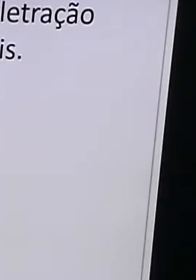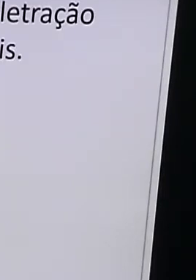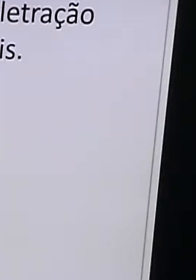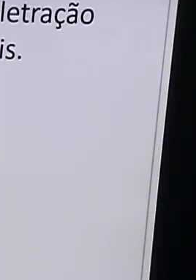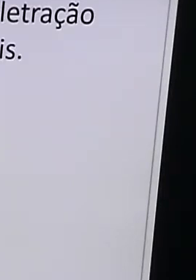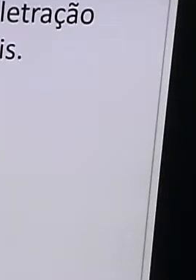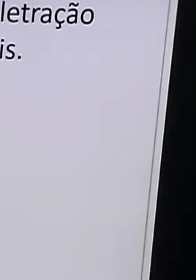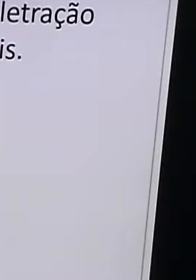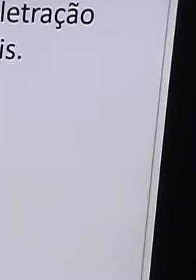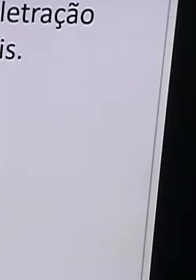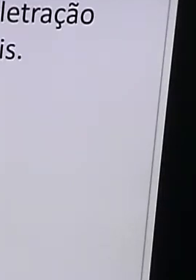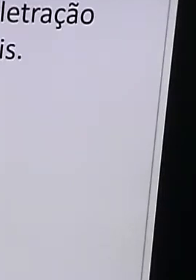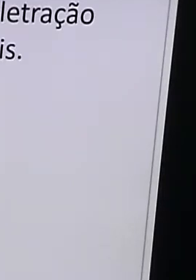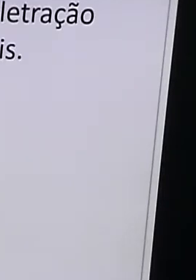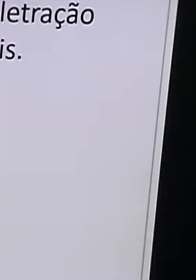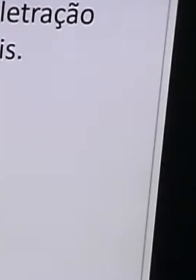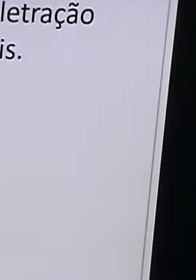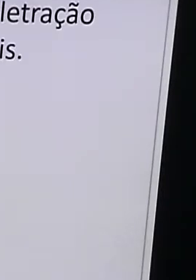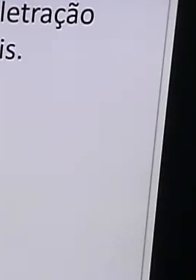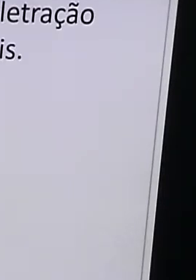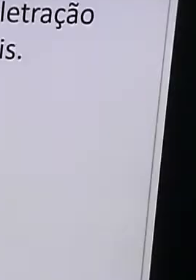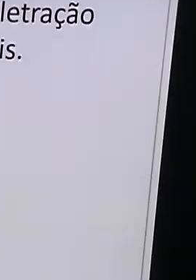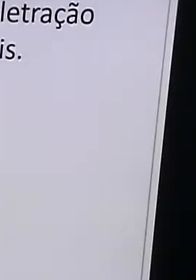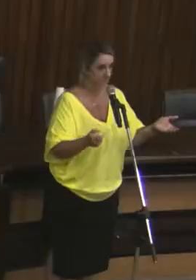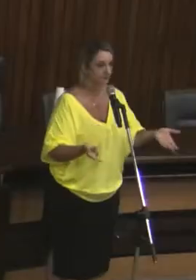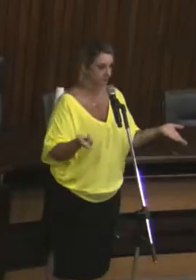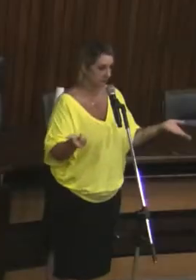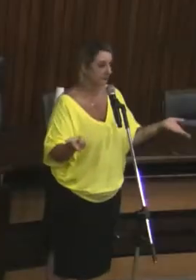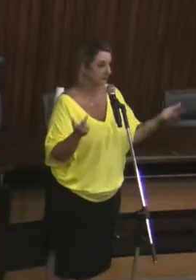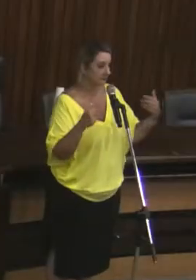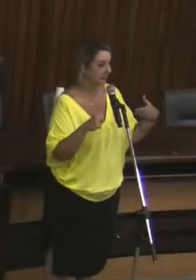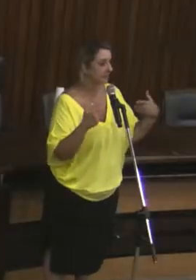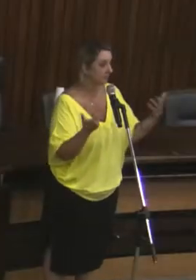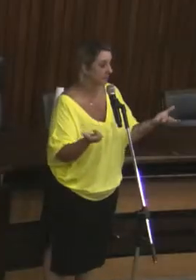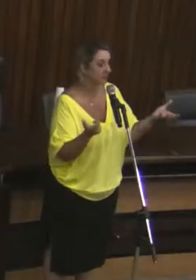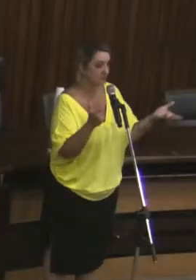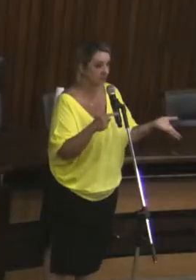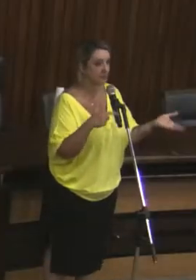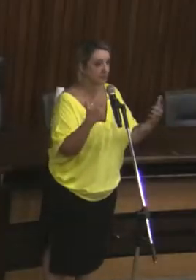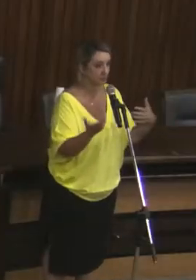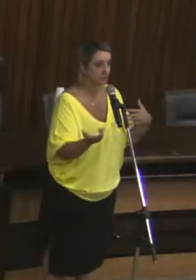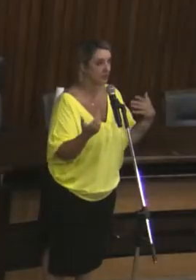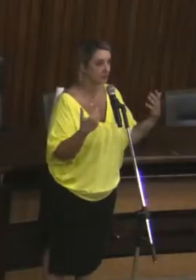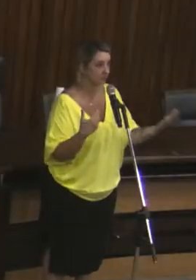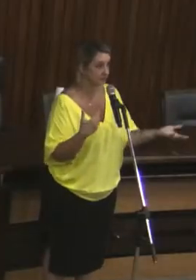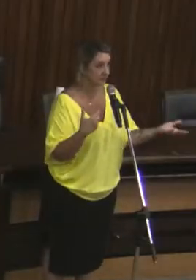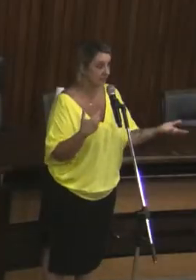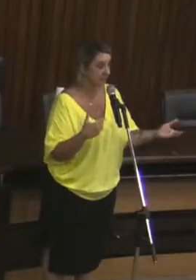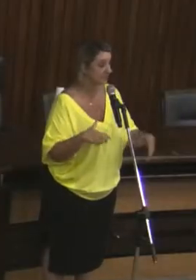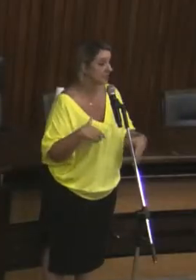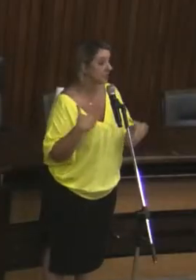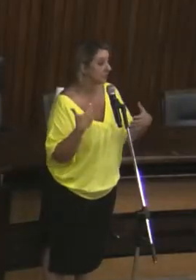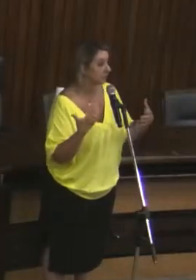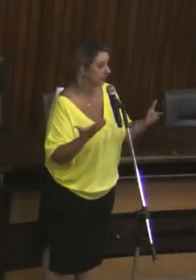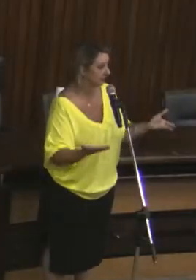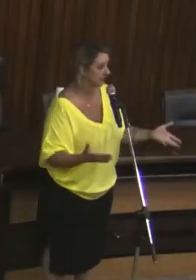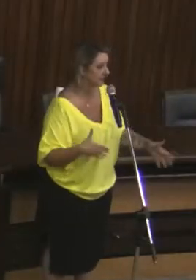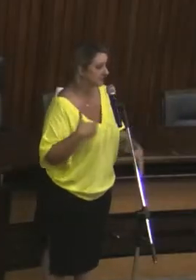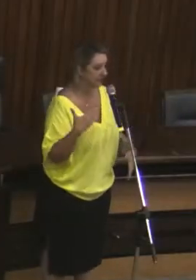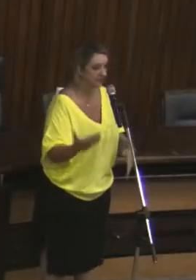de alguém e preciso colocar num documento. Né? Então, é usado para documentos oficiais, localidades, países.